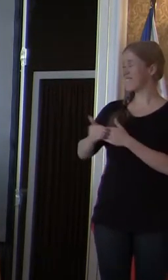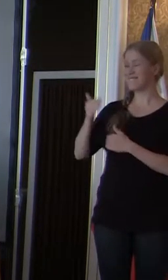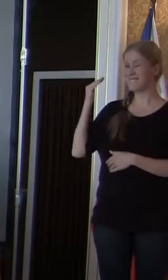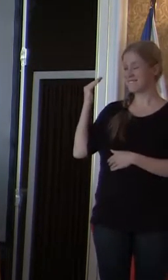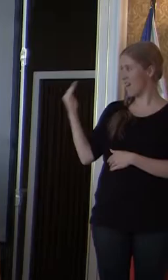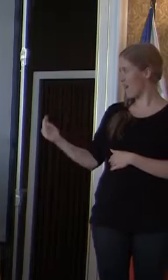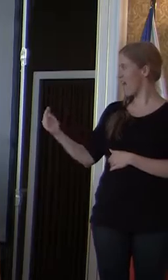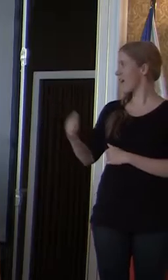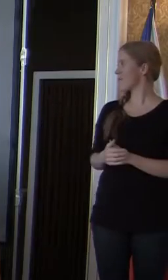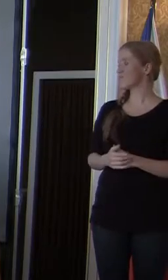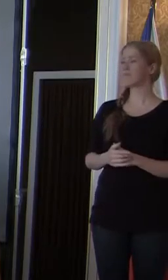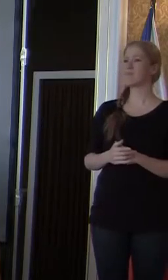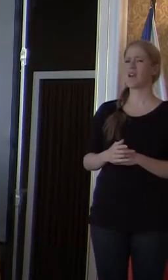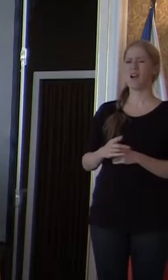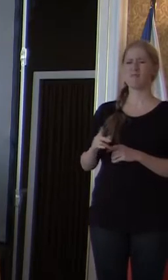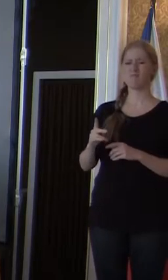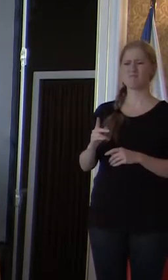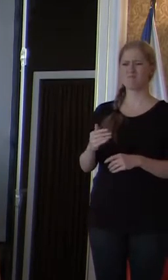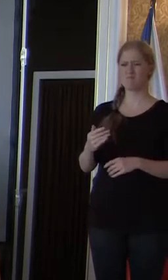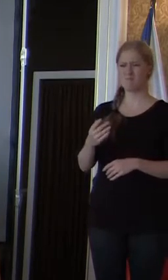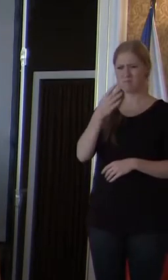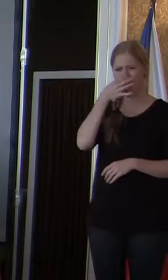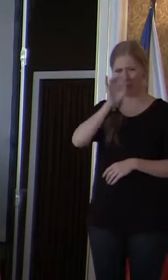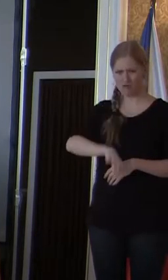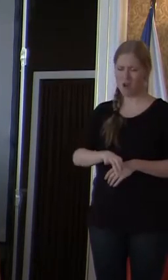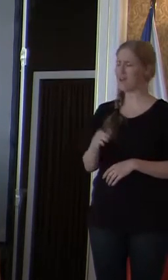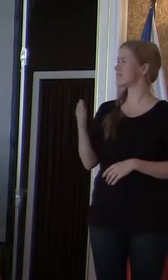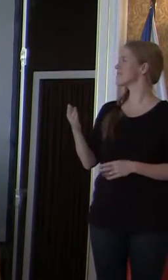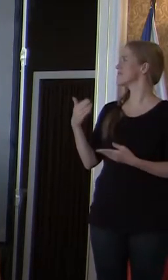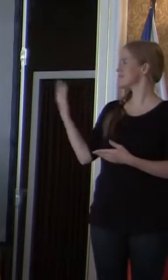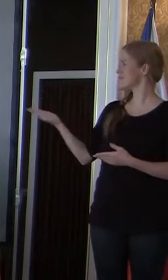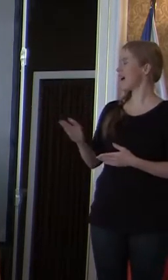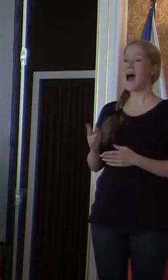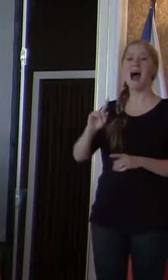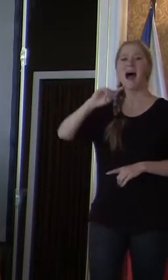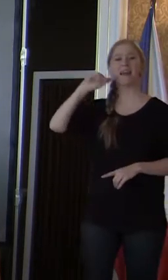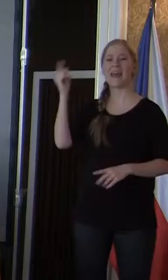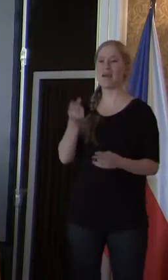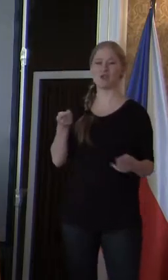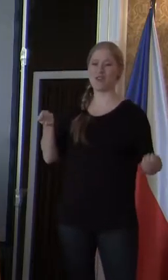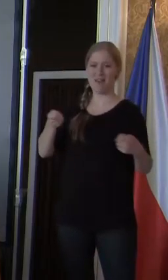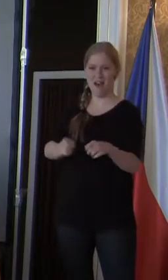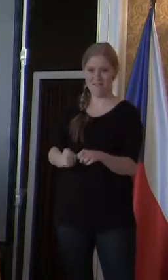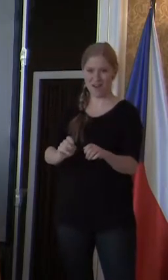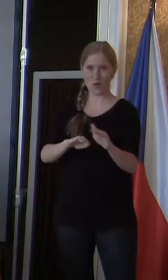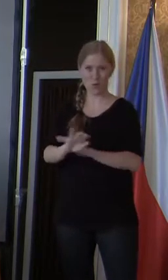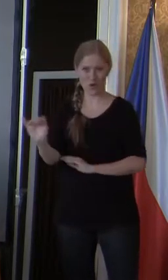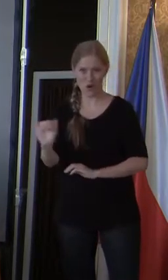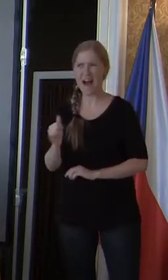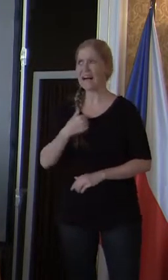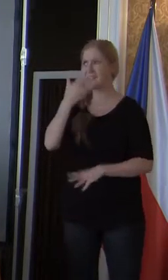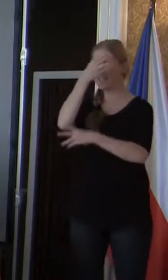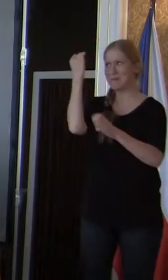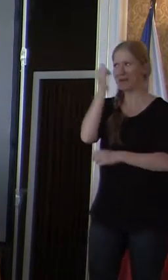Asociace ředitelů základních škol, pan Pravoslav Němeček. A to nejlepší nakonec, to říkám, protože jsem zapomněl dámu představit jako první, tak to musím nějakým